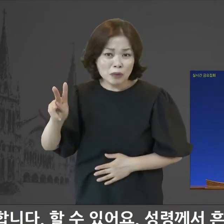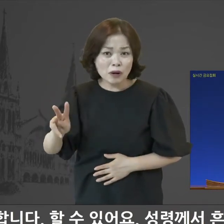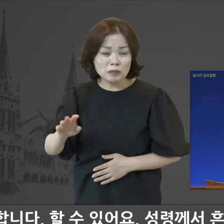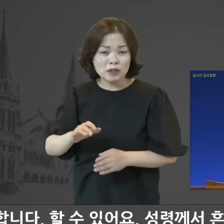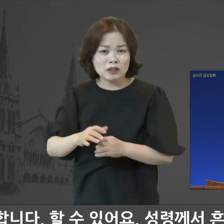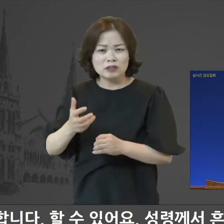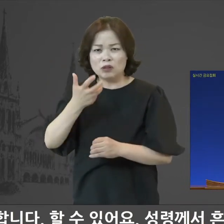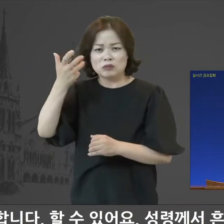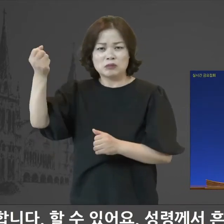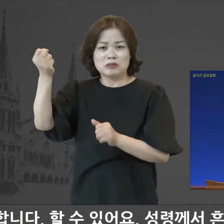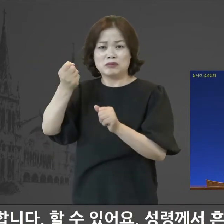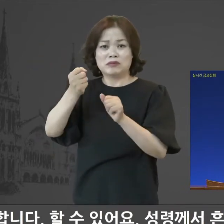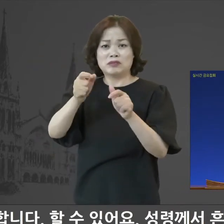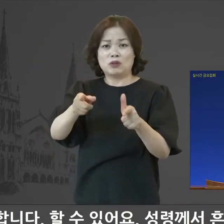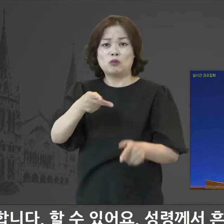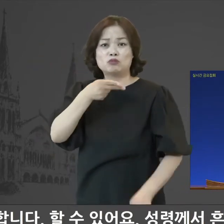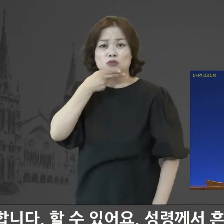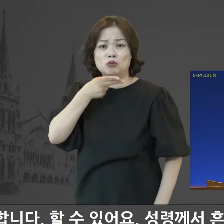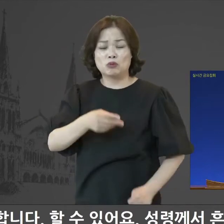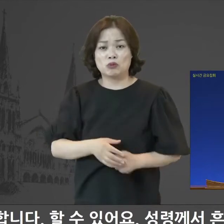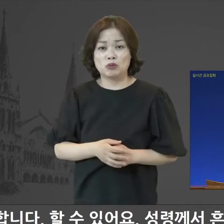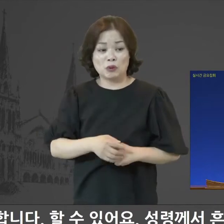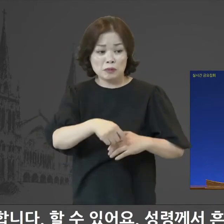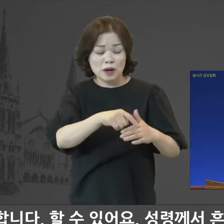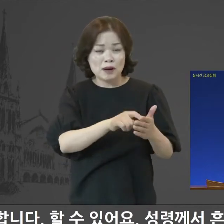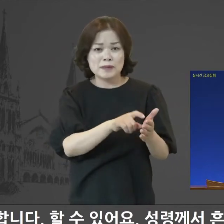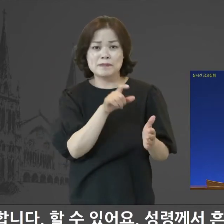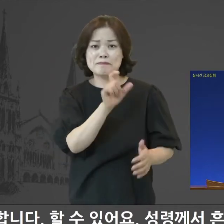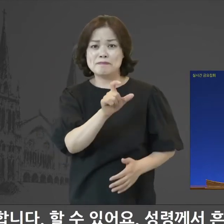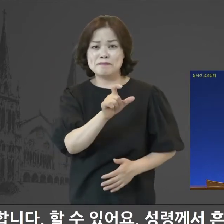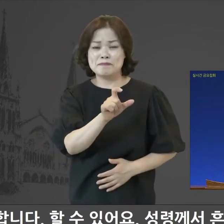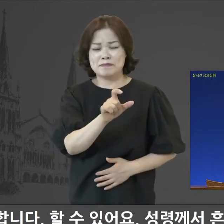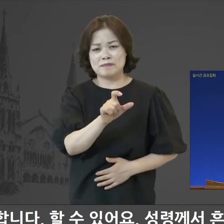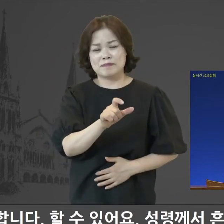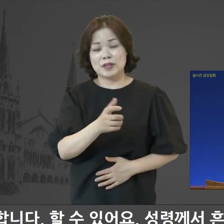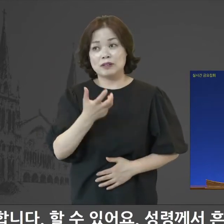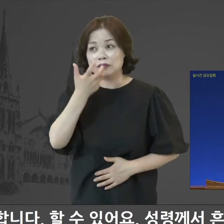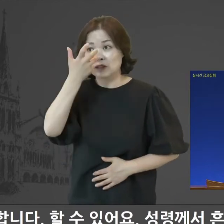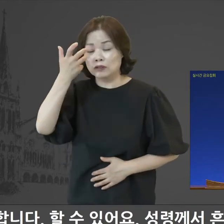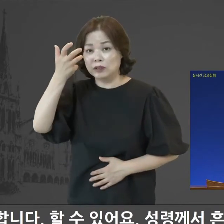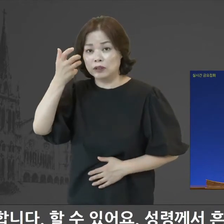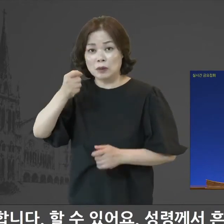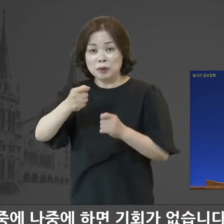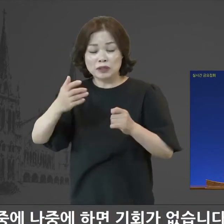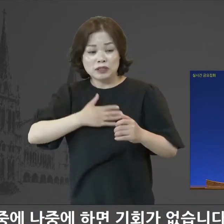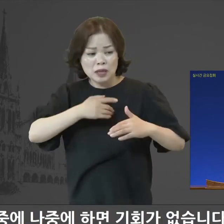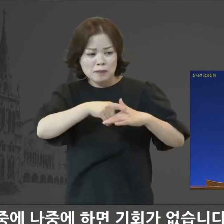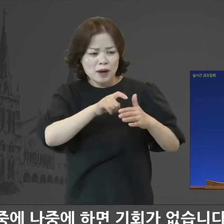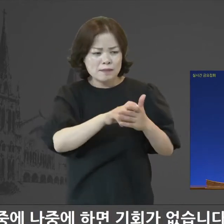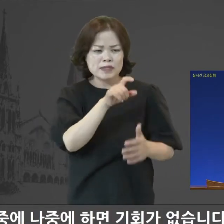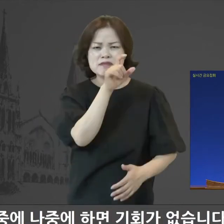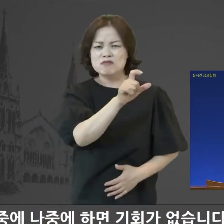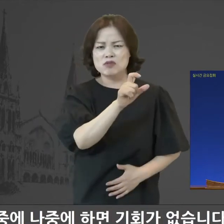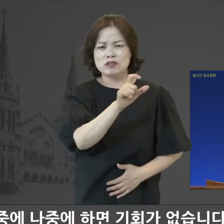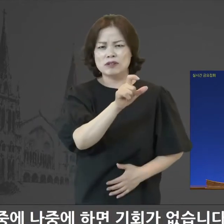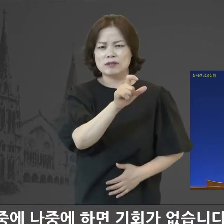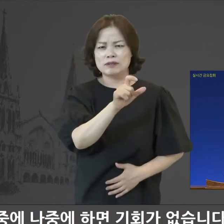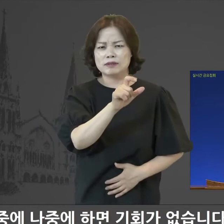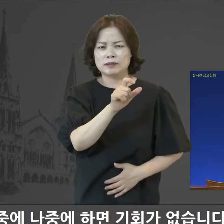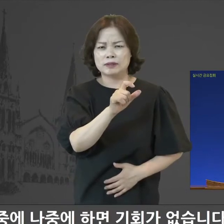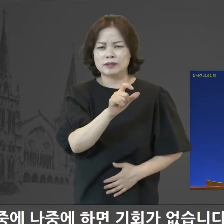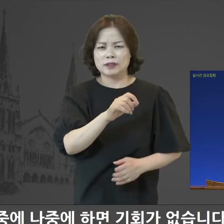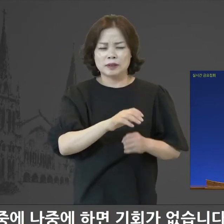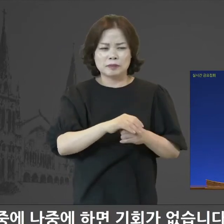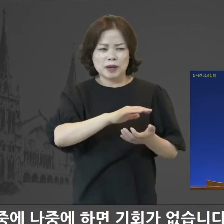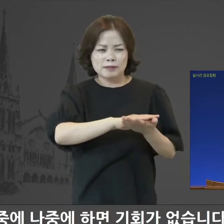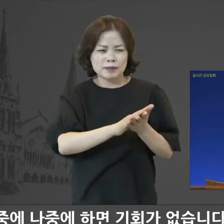성령께서 기회도 안 주셔요. 우리 마음이 굳어지는 거예요, 사실은요. 성령께서 멀리하는 게 아니라 내 마음이 굳어지니까 참 교묘하게